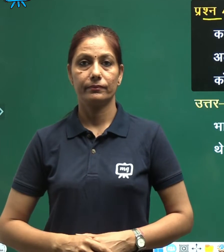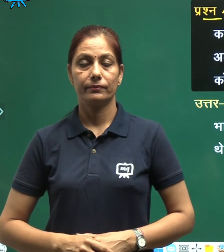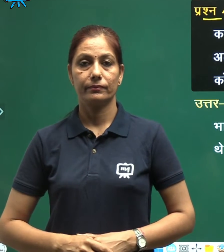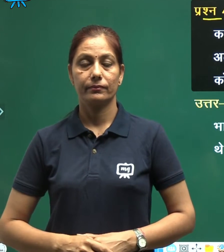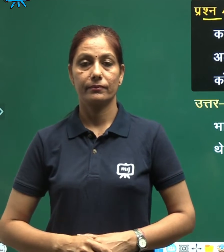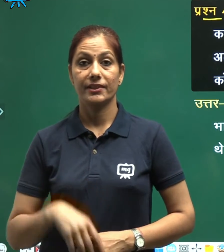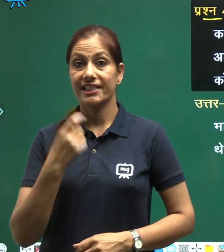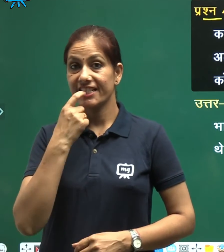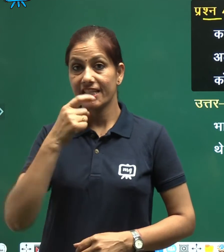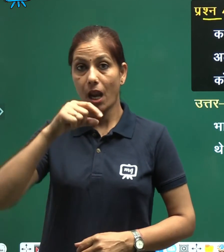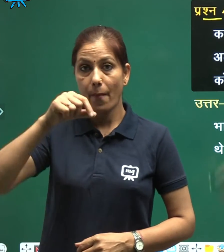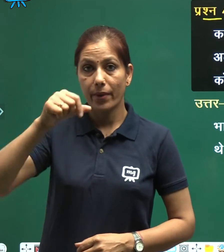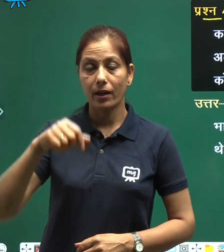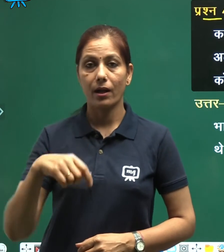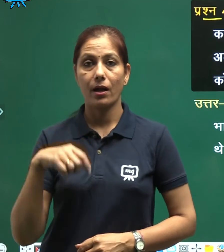नमक का दारोगा